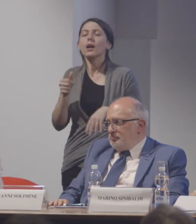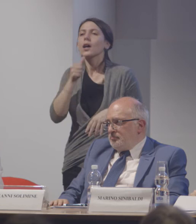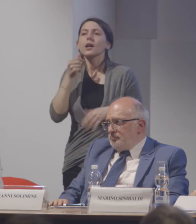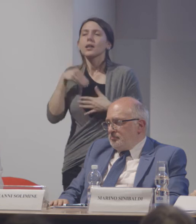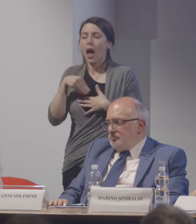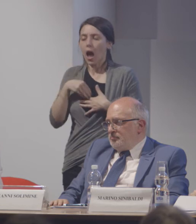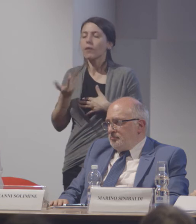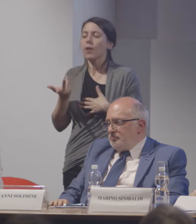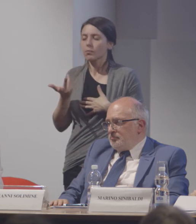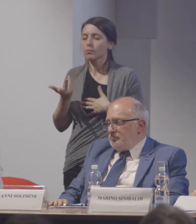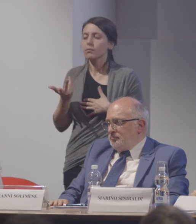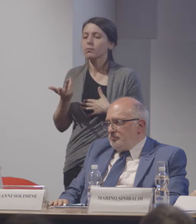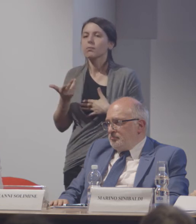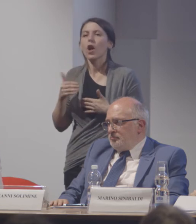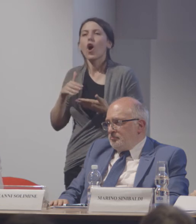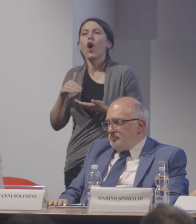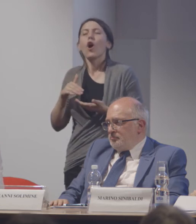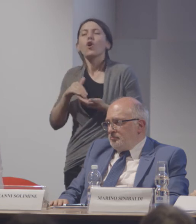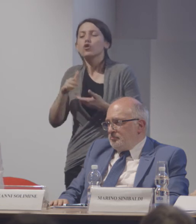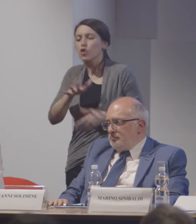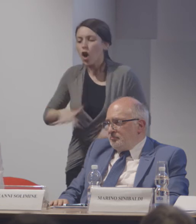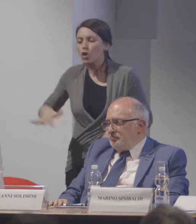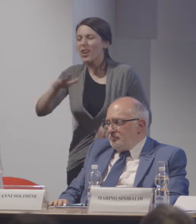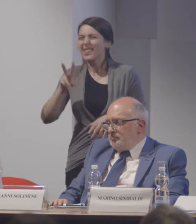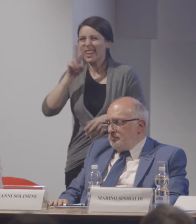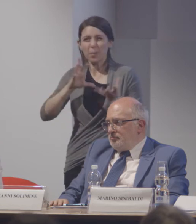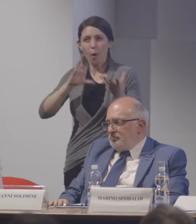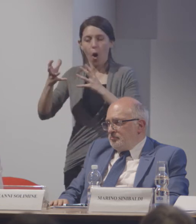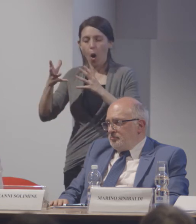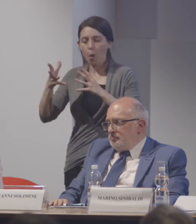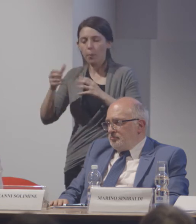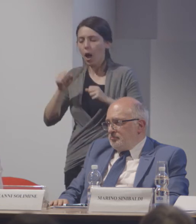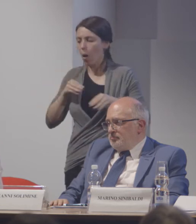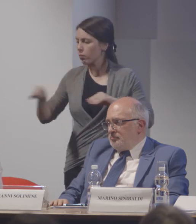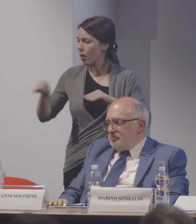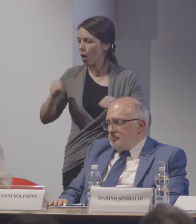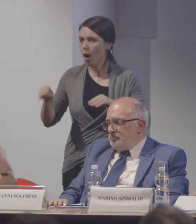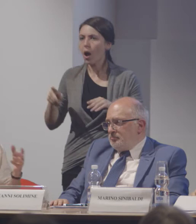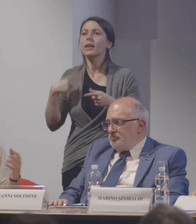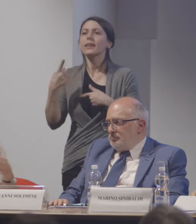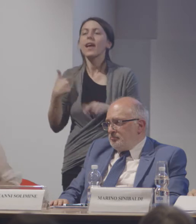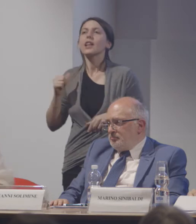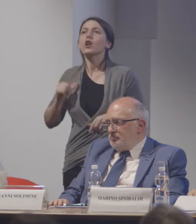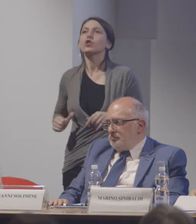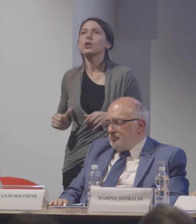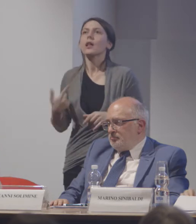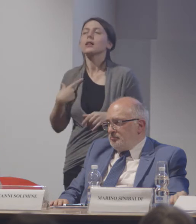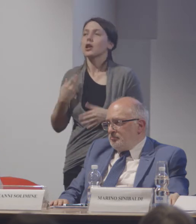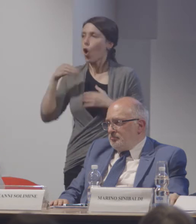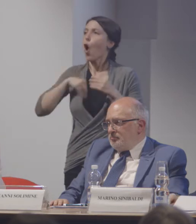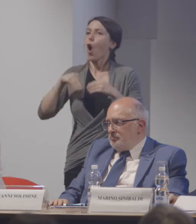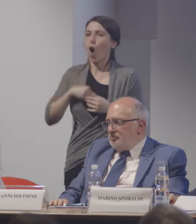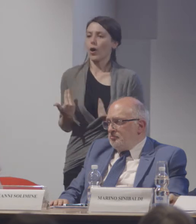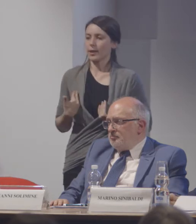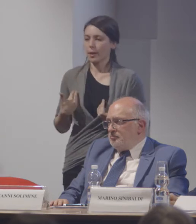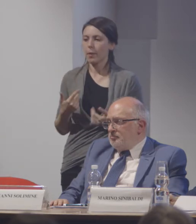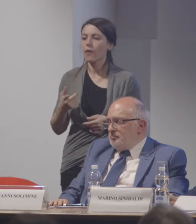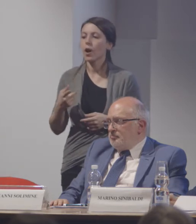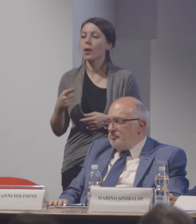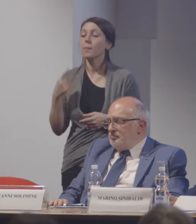una società complessa, per essere cittadini consapevoli e attivi. Non sapevo che lui dicesse che era